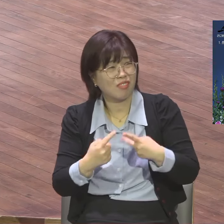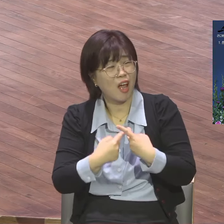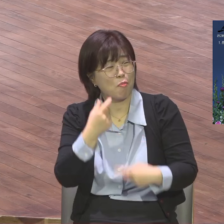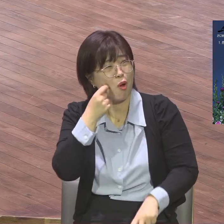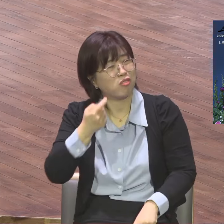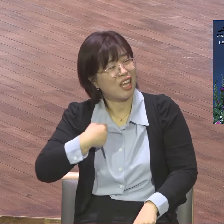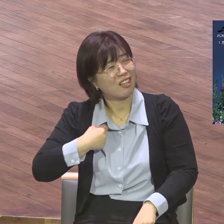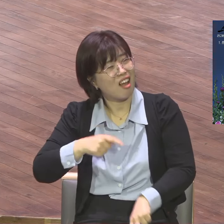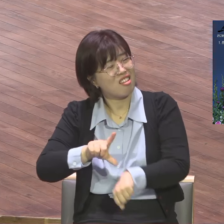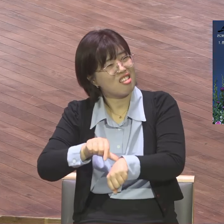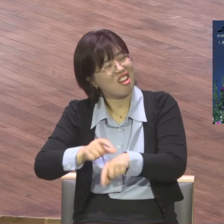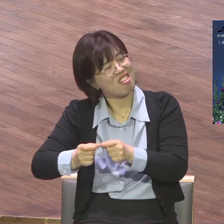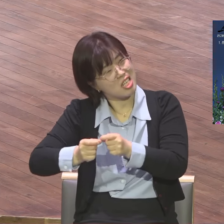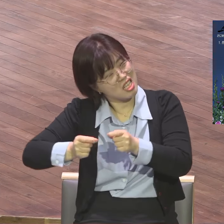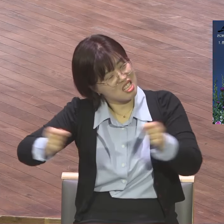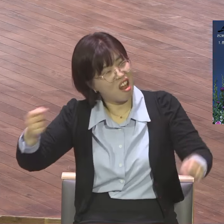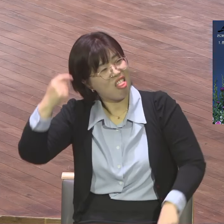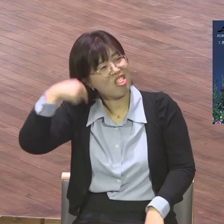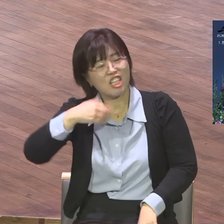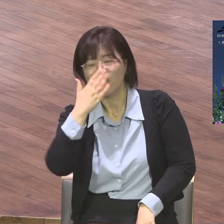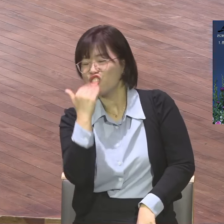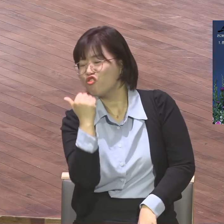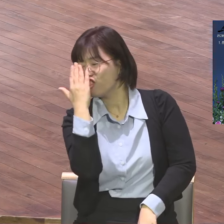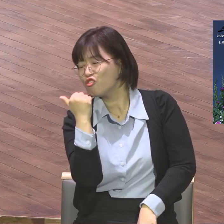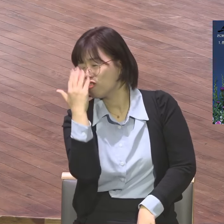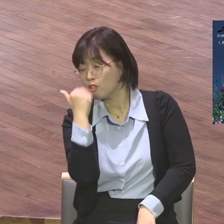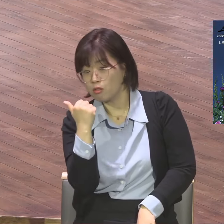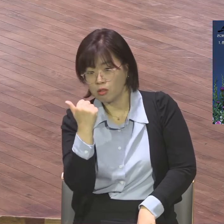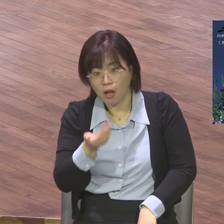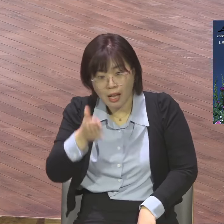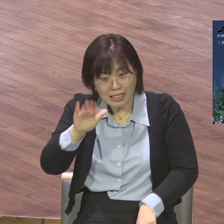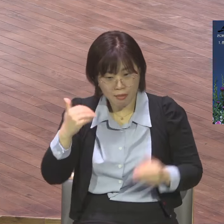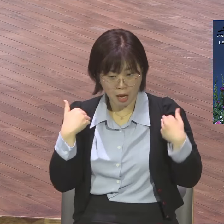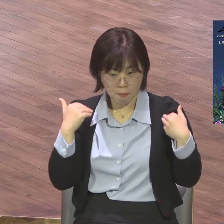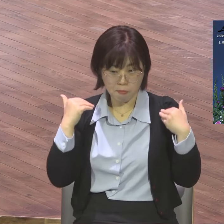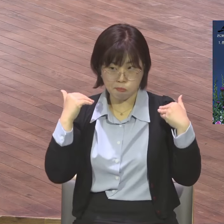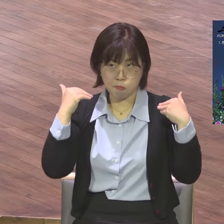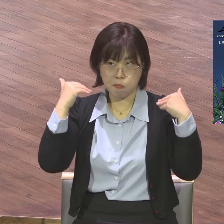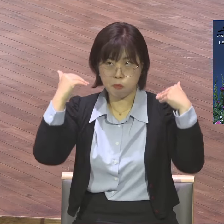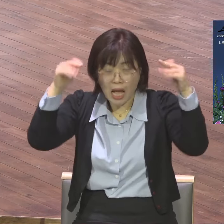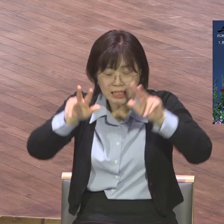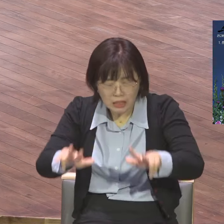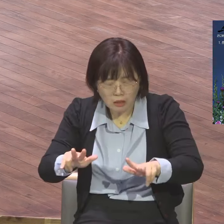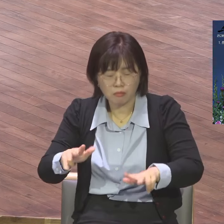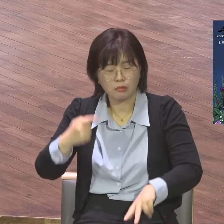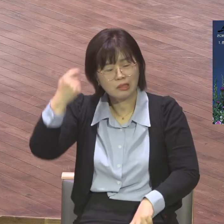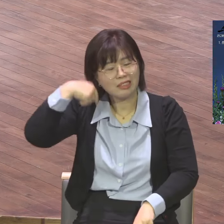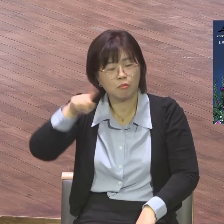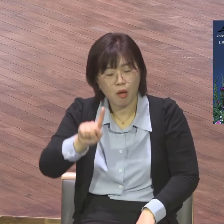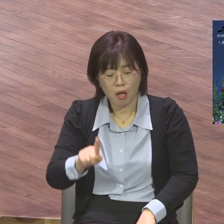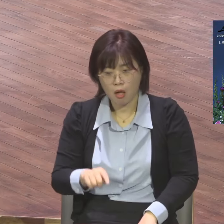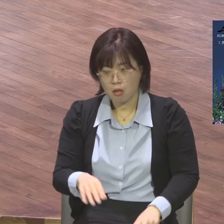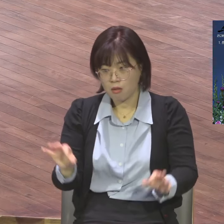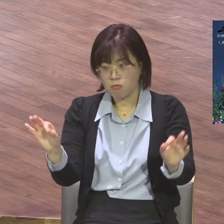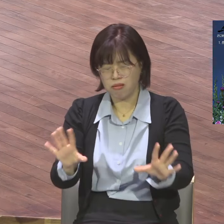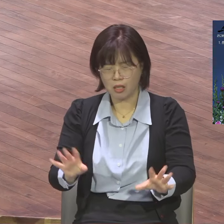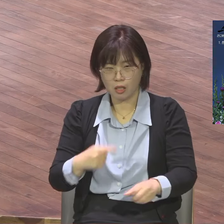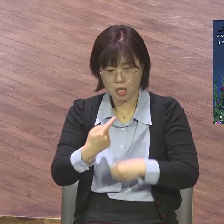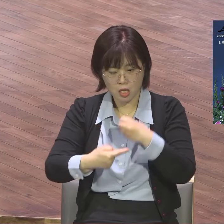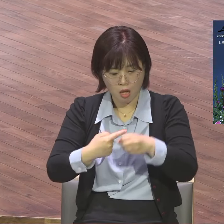얼마나 짧은지. 의지 아래 결혼한 것 같은데 50년이야.